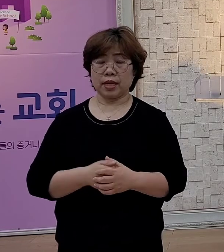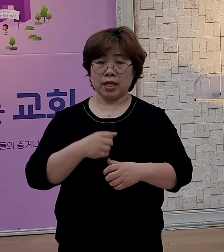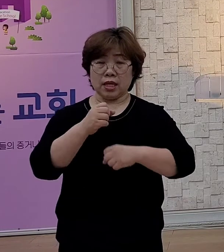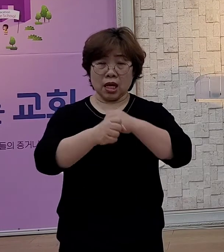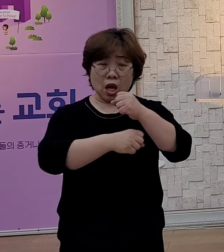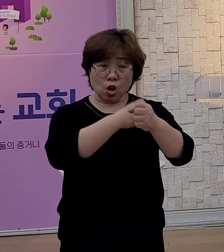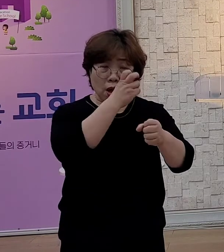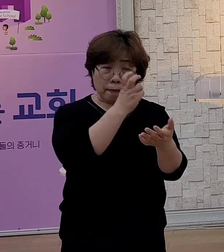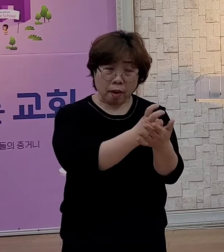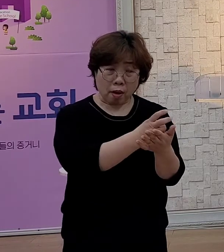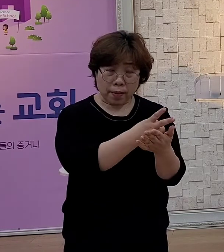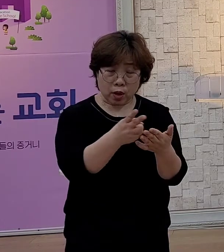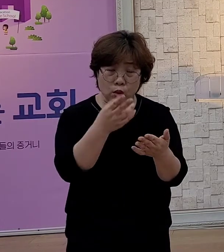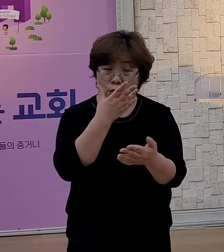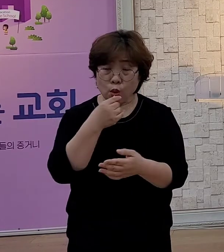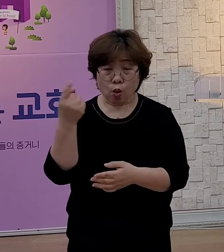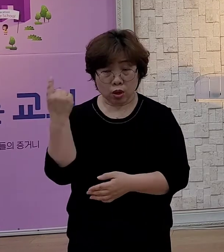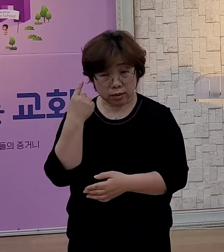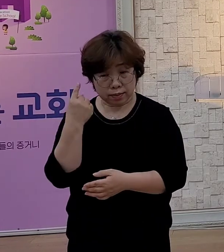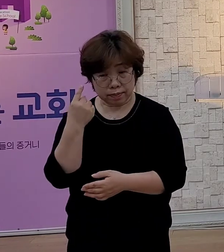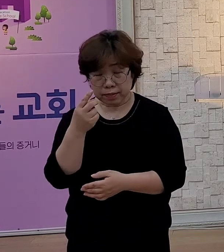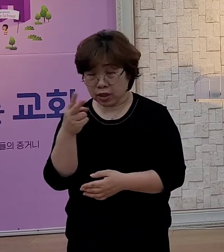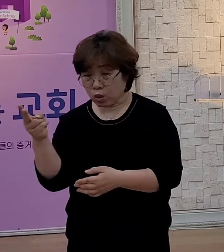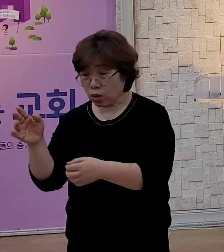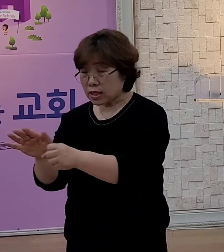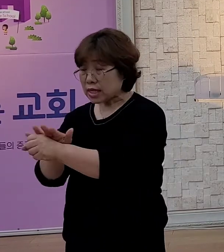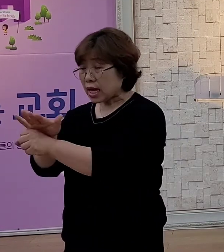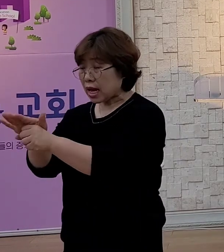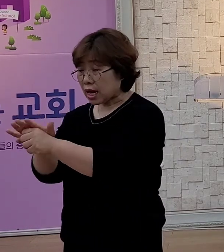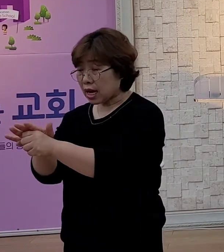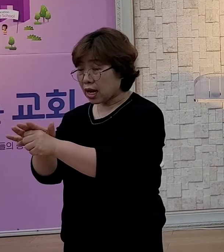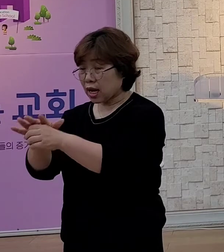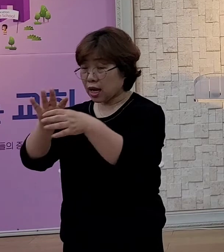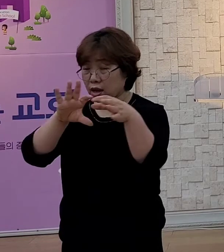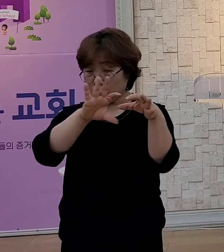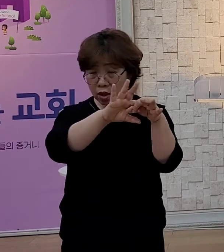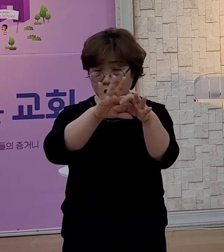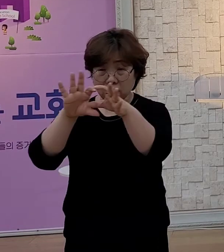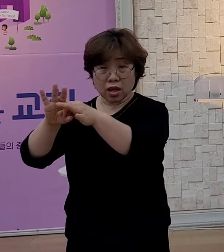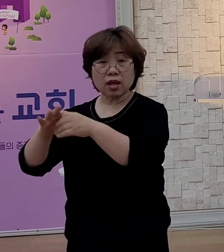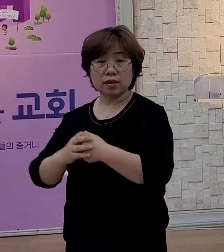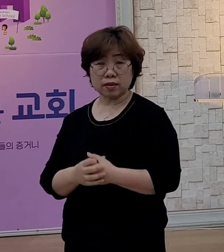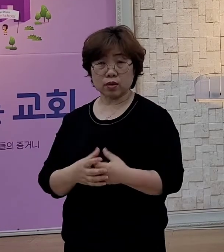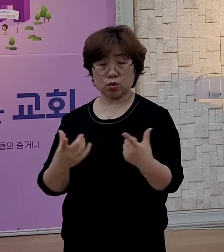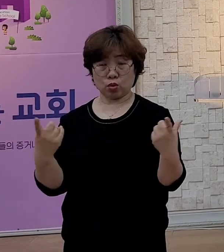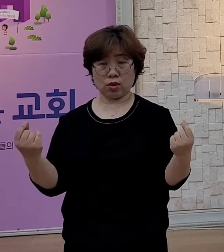자유의 율법이 복음이고 복음이 사랑, 하나님의 사랑.